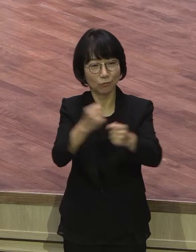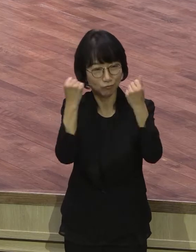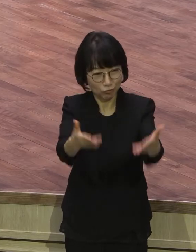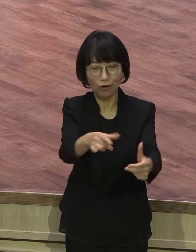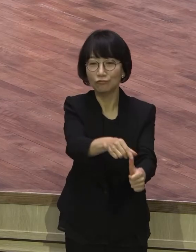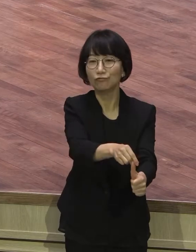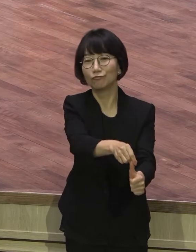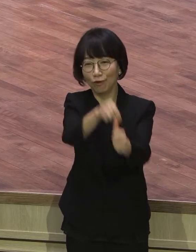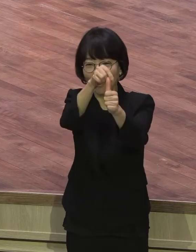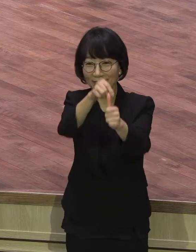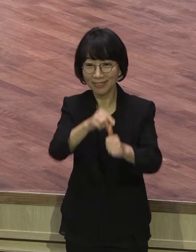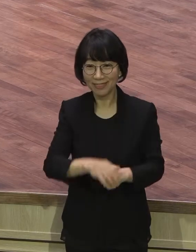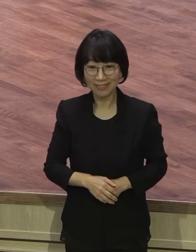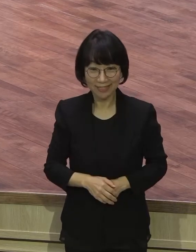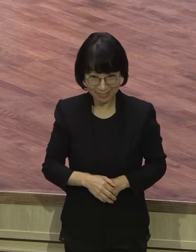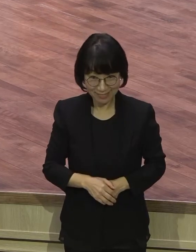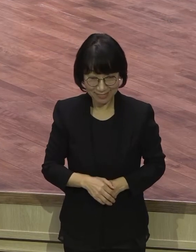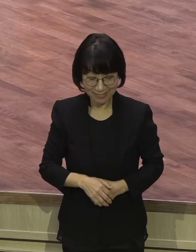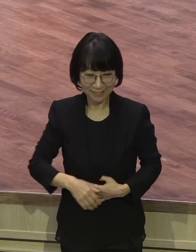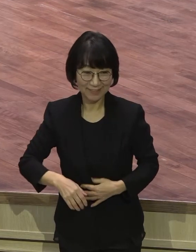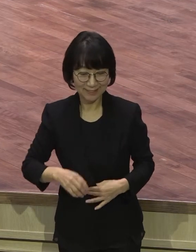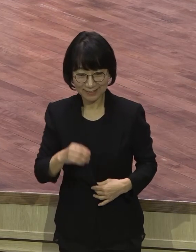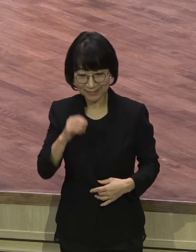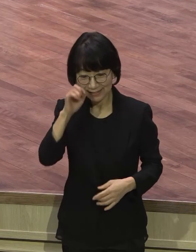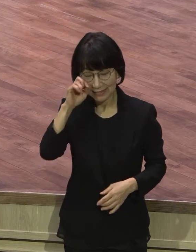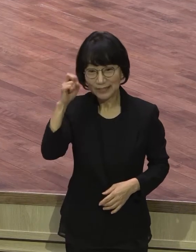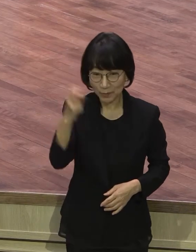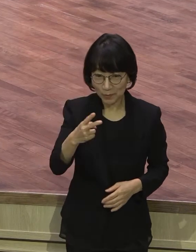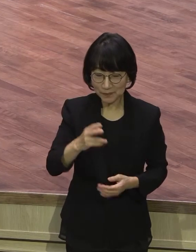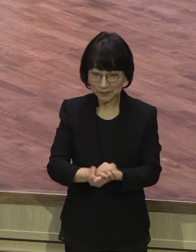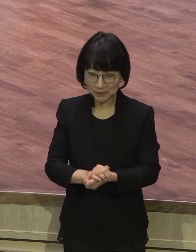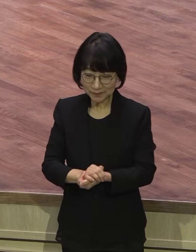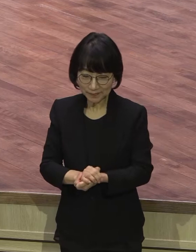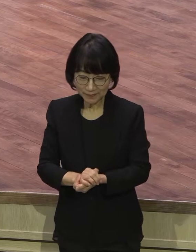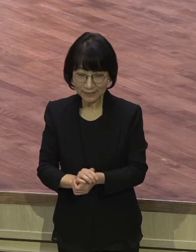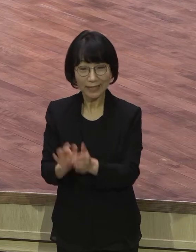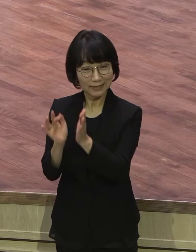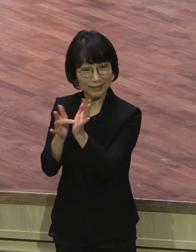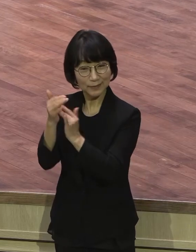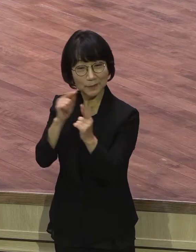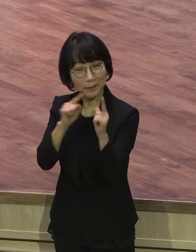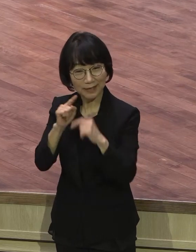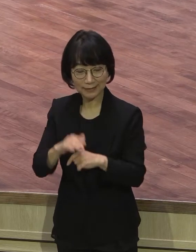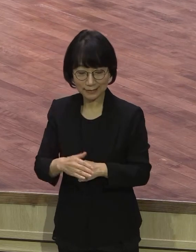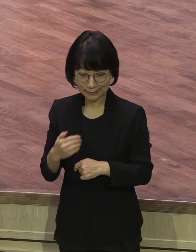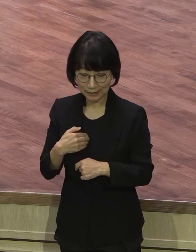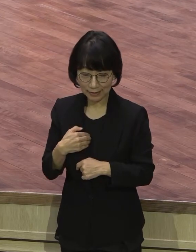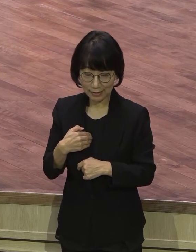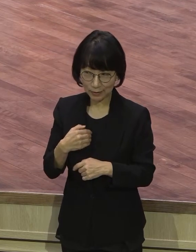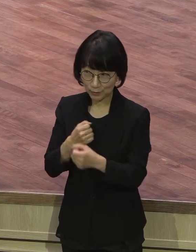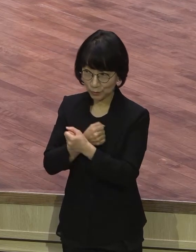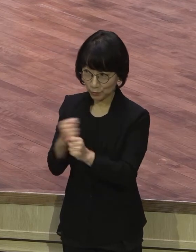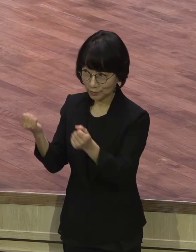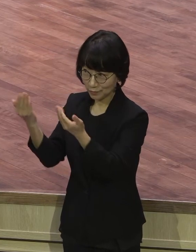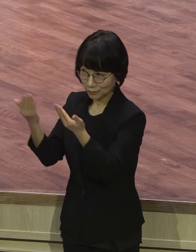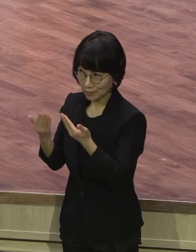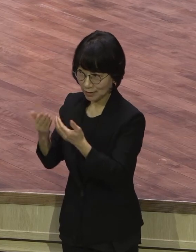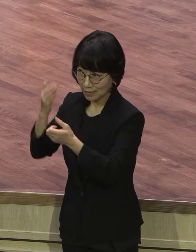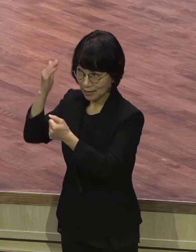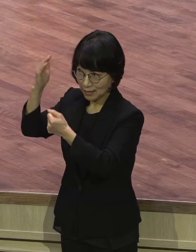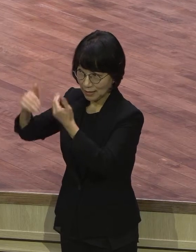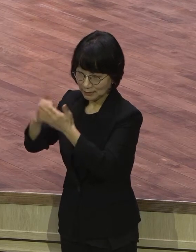예수님께서는 여기에서 한 걸음 더 나아가서 내가 받은 사죄의 축복을 다른 사람과